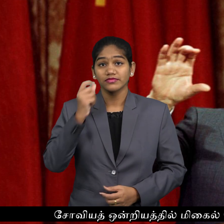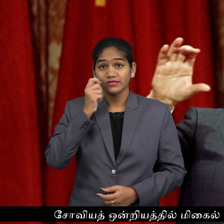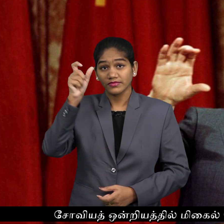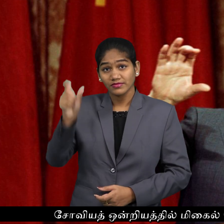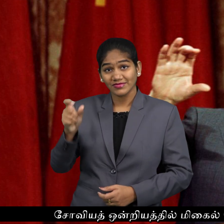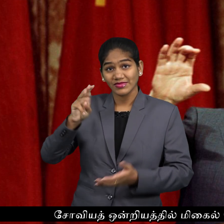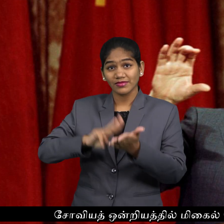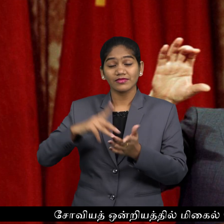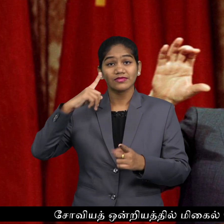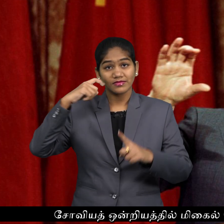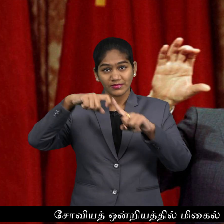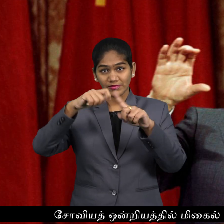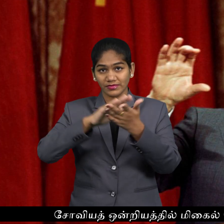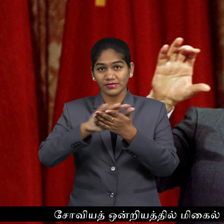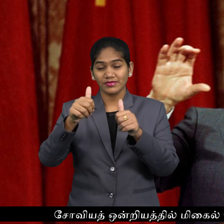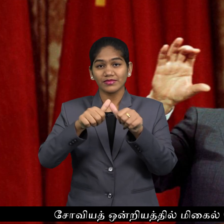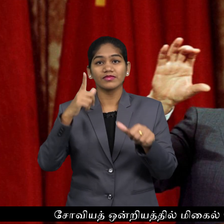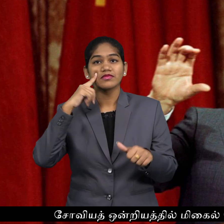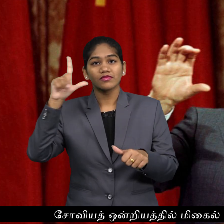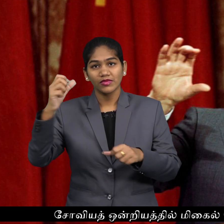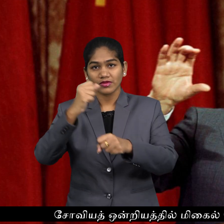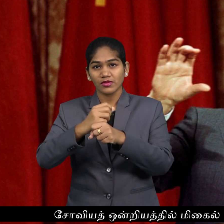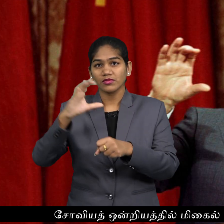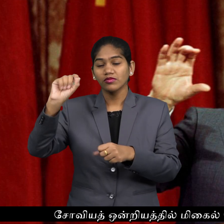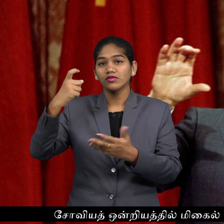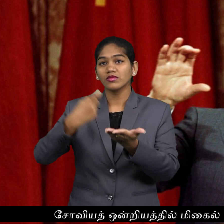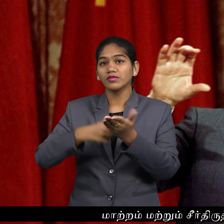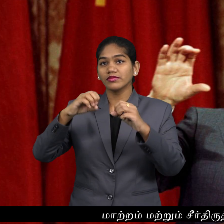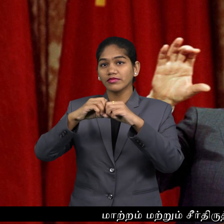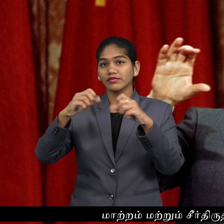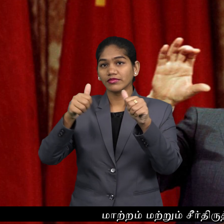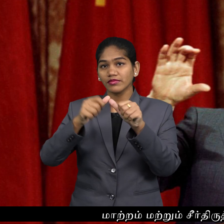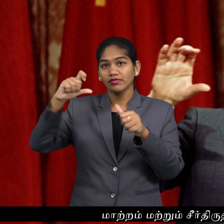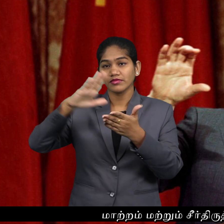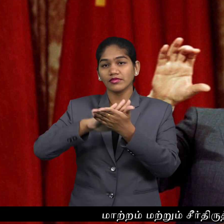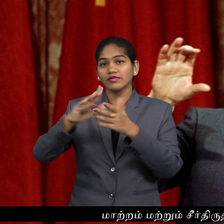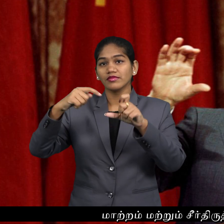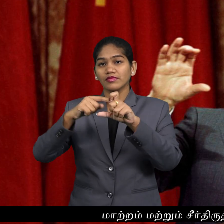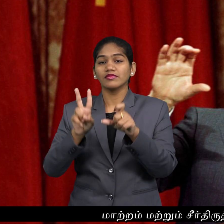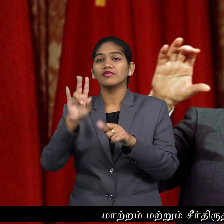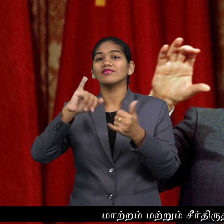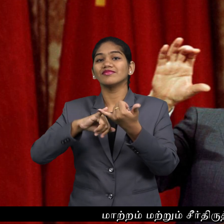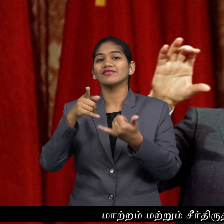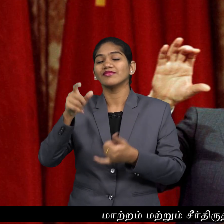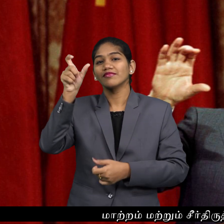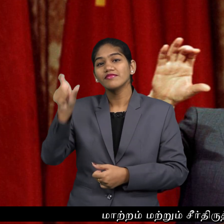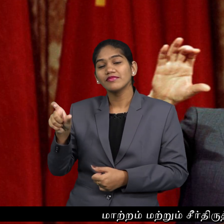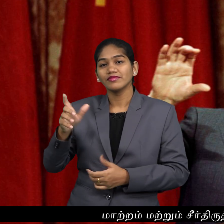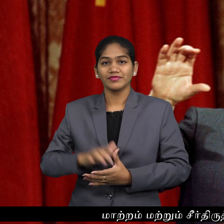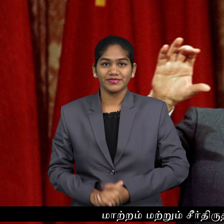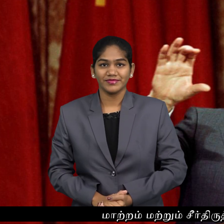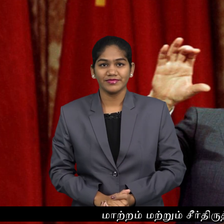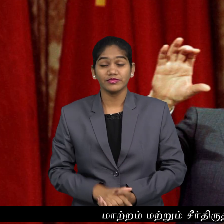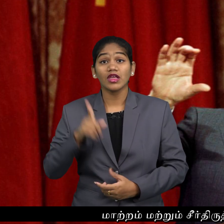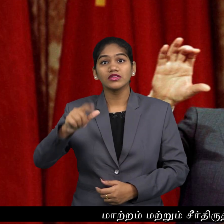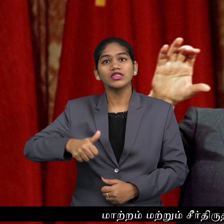சோவியத் ஒன்றியத்தில் மிகைல் கோர்பச்சேவின் தலைமை அரசியல் மாற்றம் மற்றும் சீர்திருத்தங்களுக்கு அனுமதித்தது.